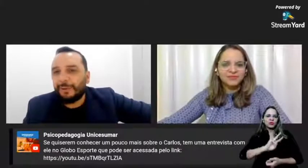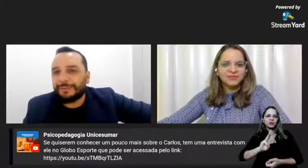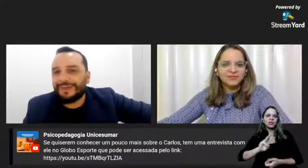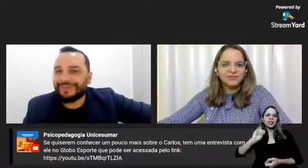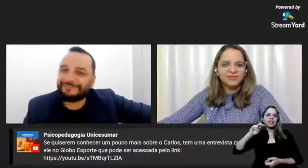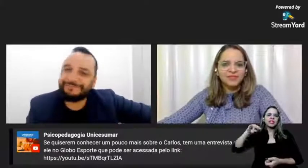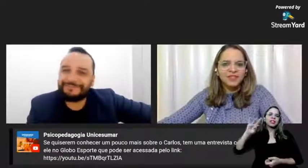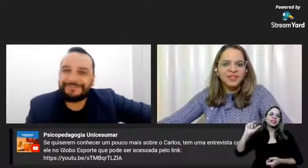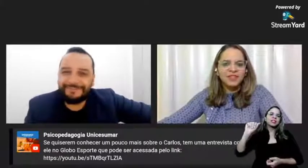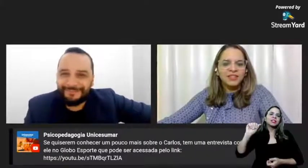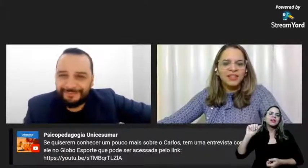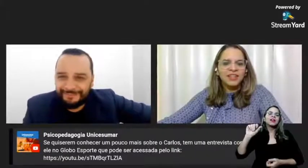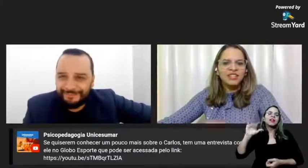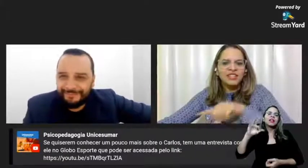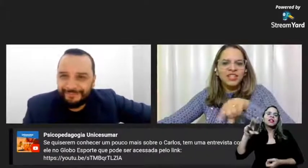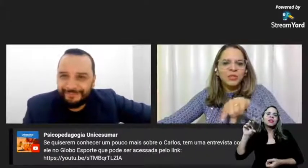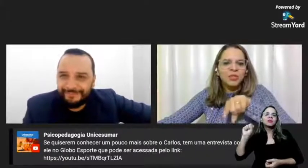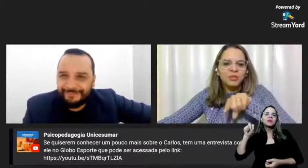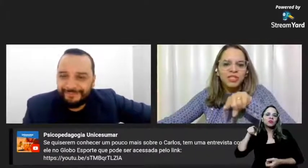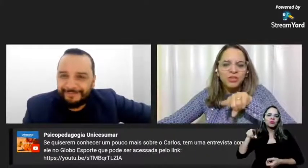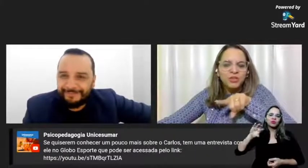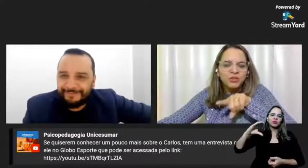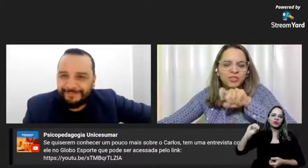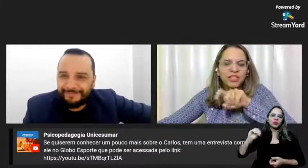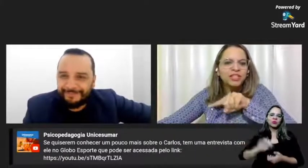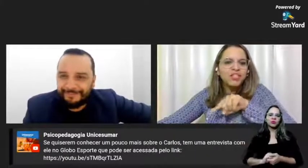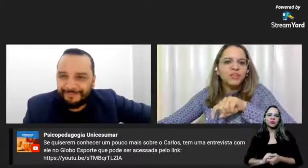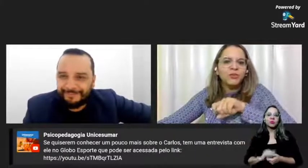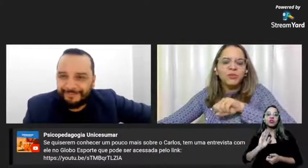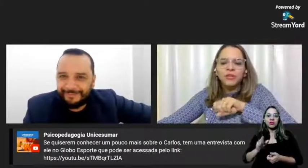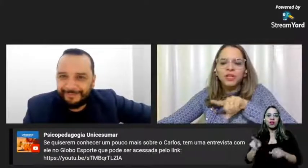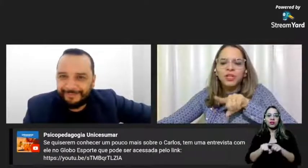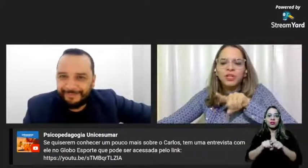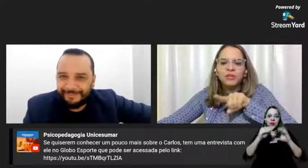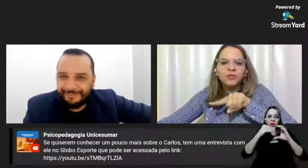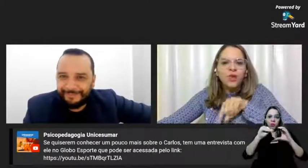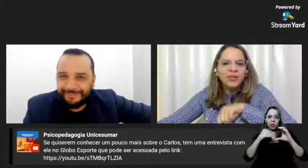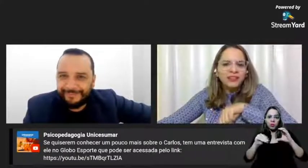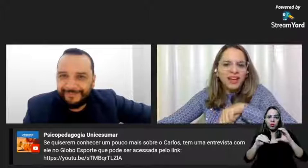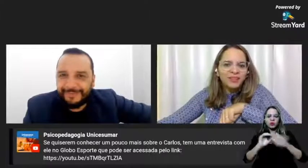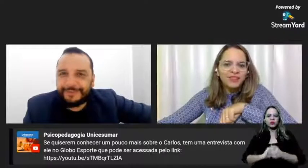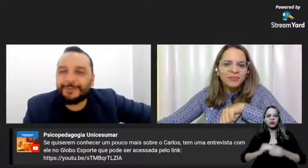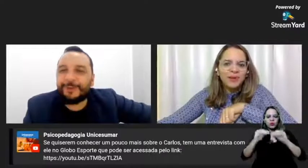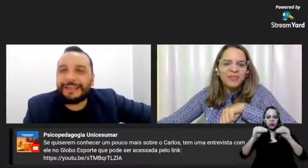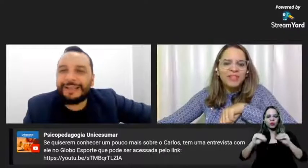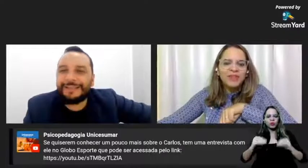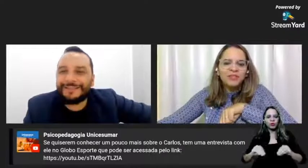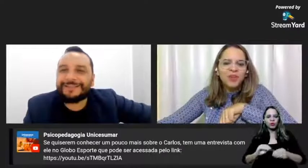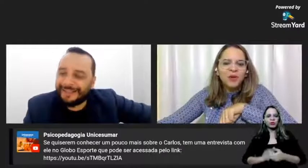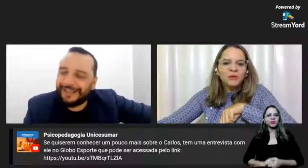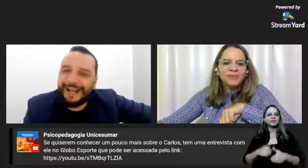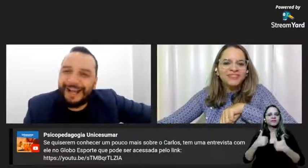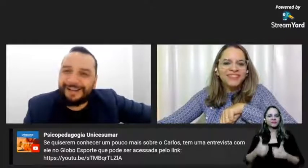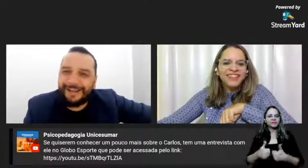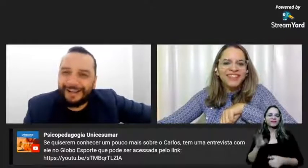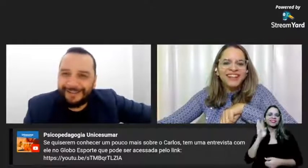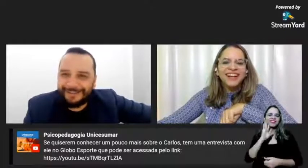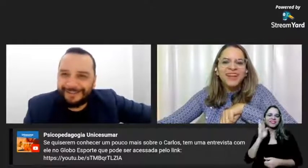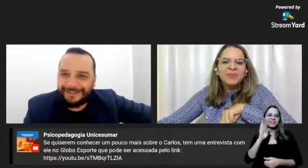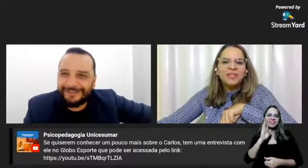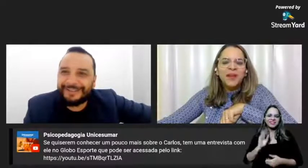tá bom? E a gente já disponibilizou, inclusive, aqui já nos comentários, tá bom? Comentários. Pessoal,